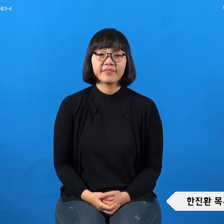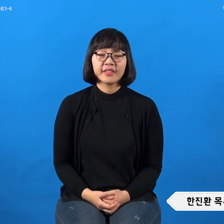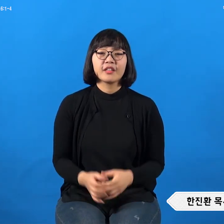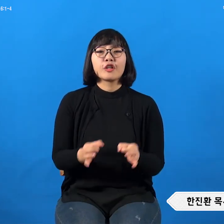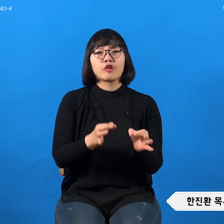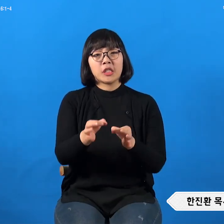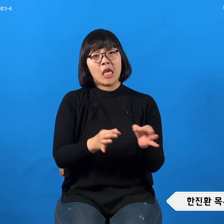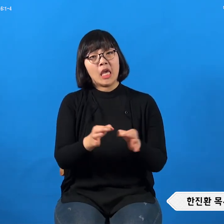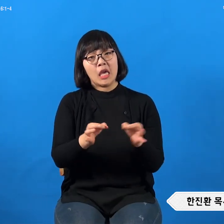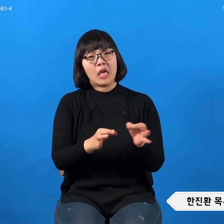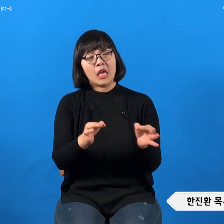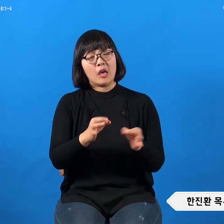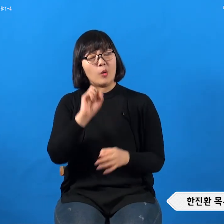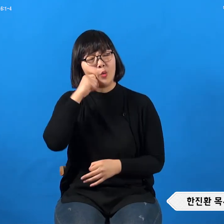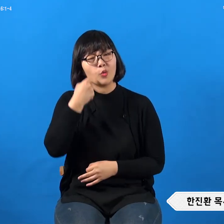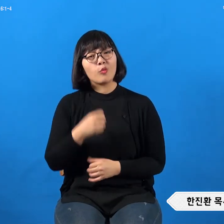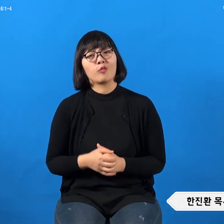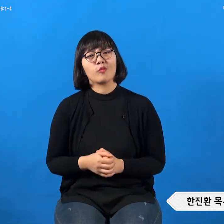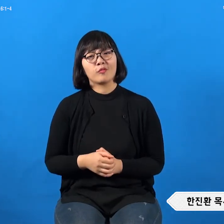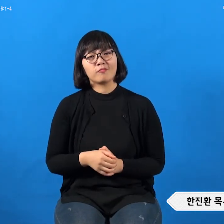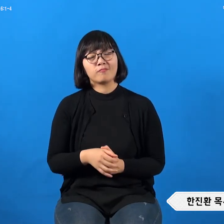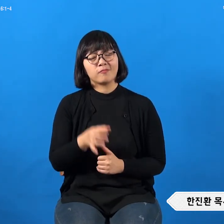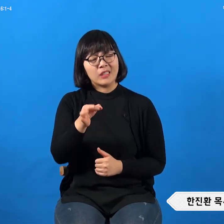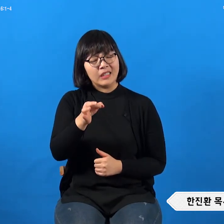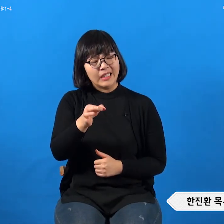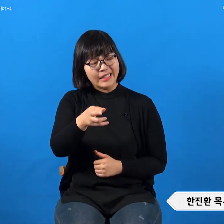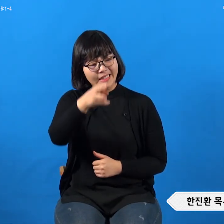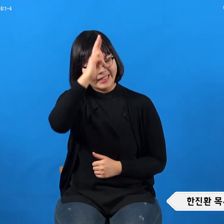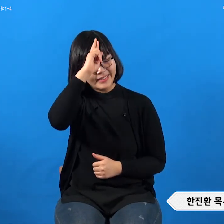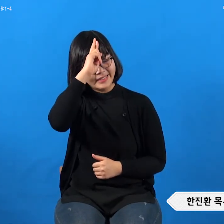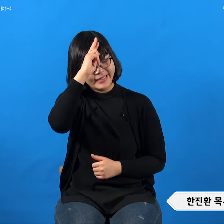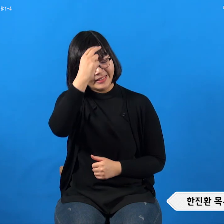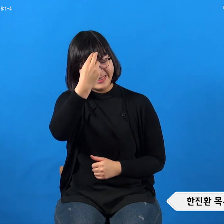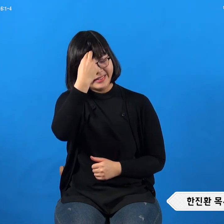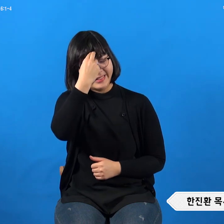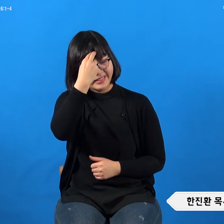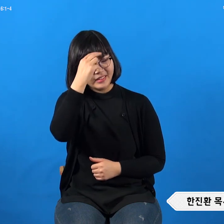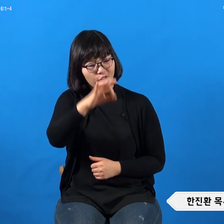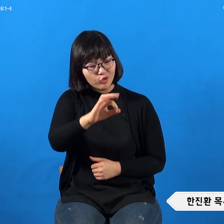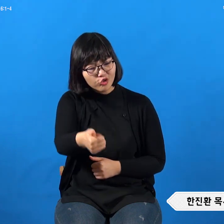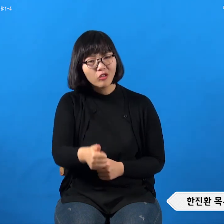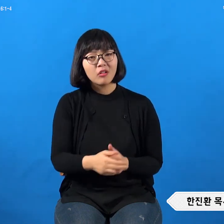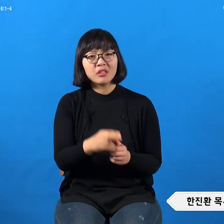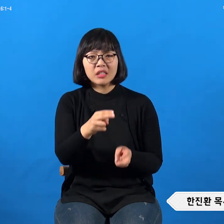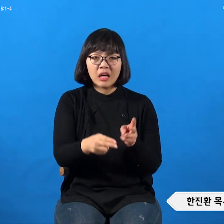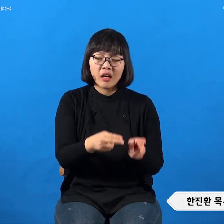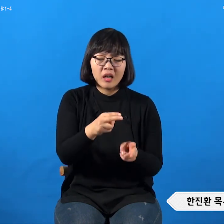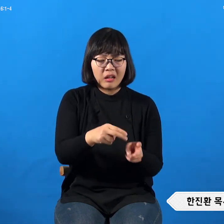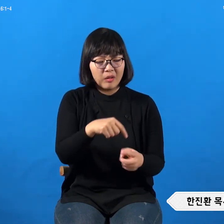경제가 어려우십니까? 사업을 하는데 너무 힘들고 어려우십니까?